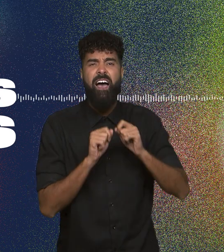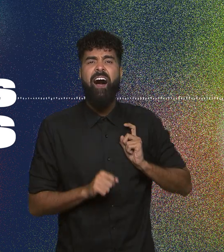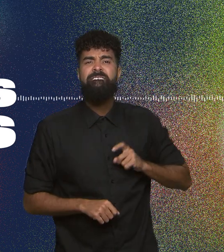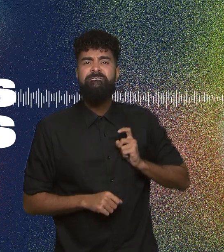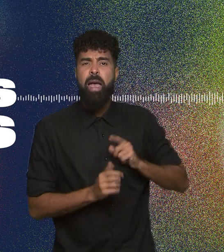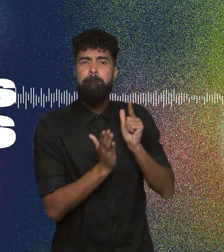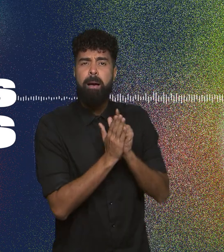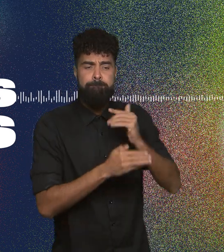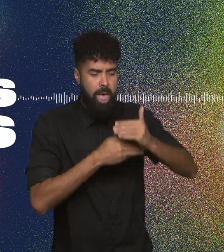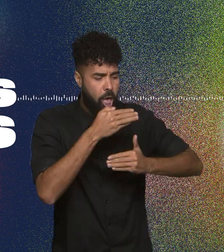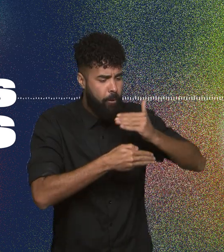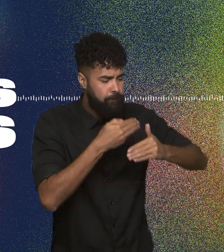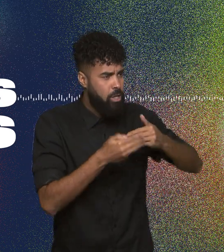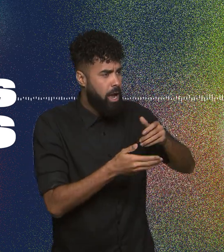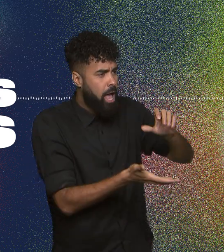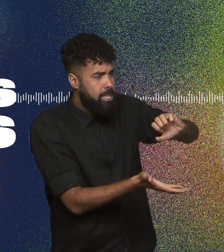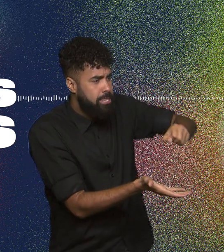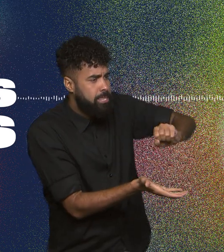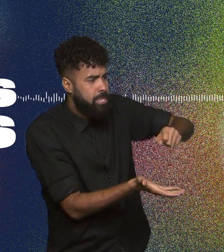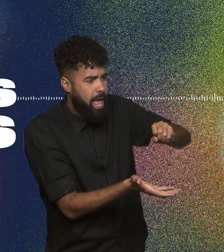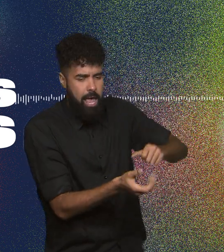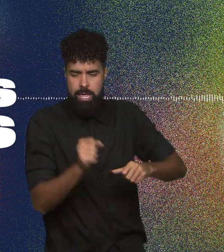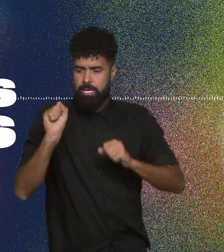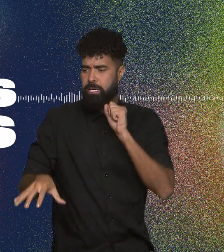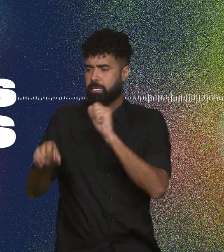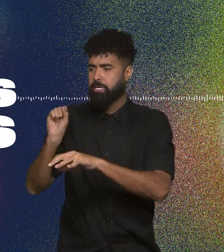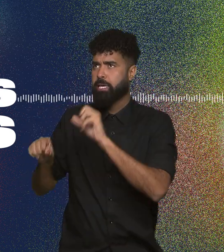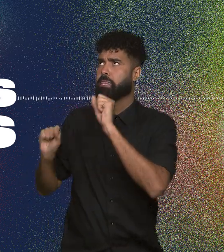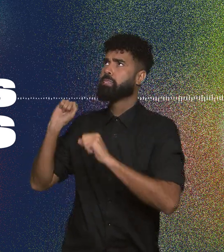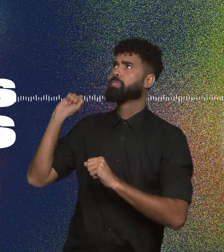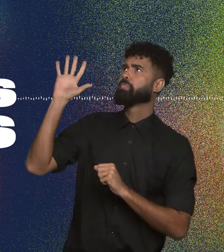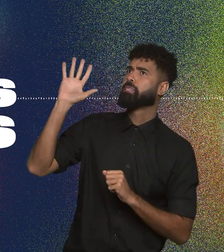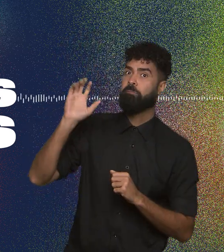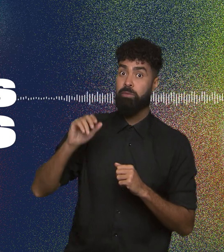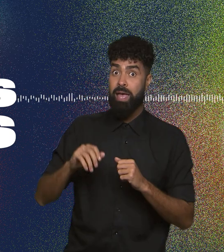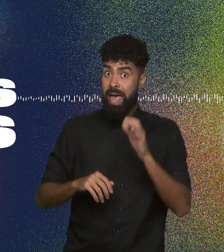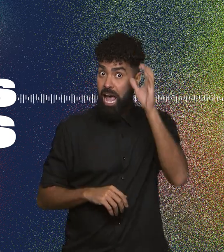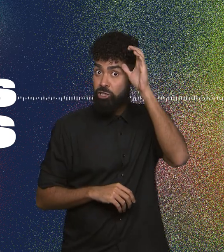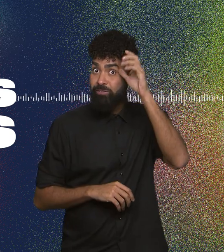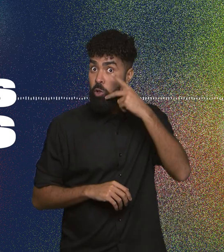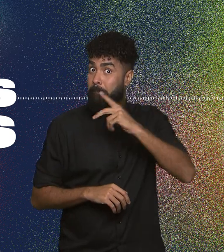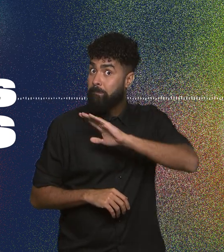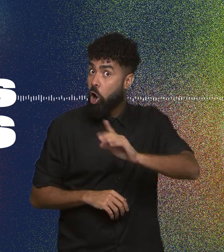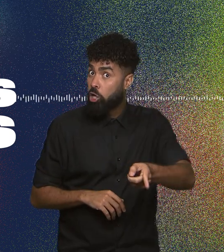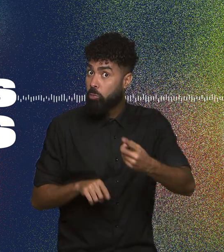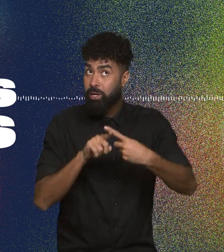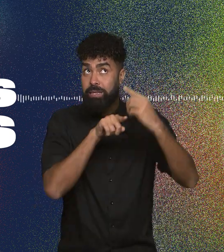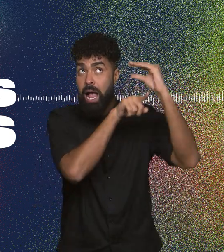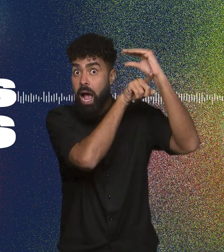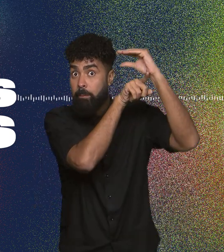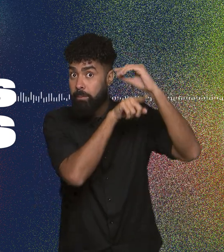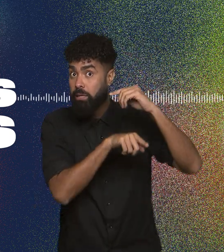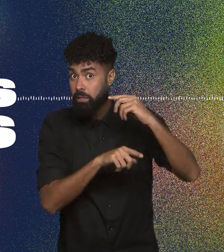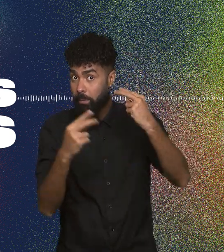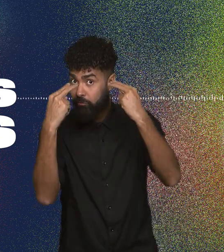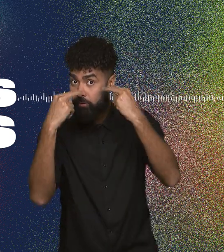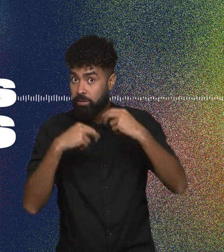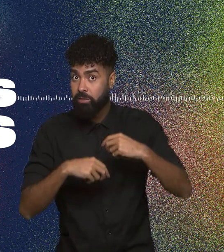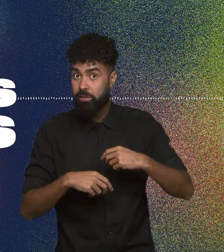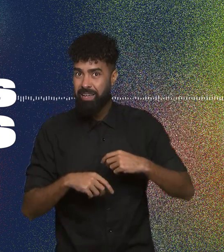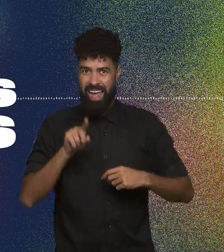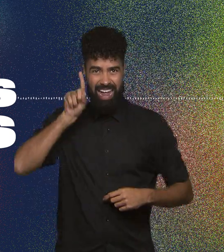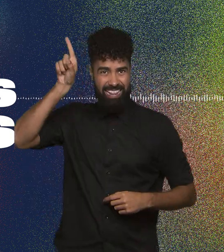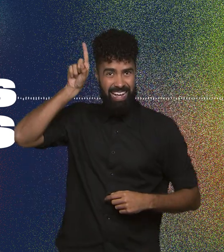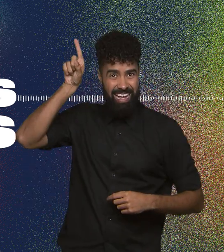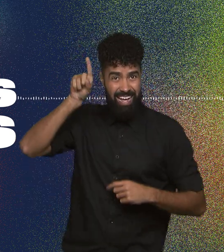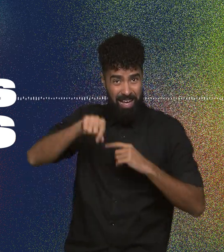No teto, na parede. E a tia falou pra gente parar com isso, caso que tem câmera vendo. E lá no banheiro, lá de cima do menino, alguém passou cola